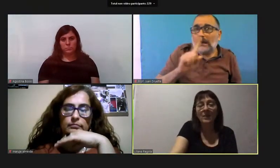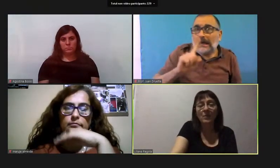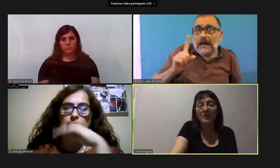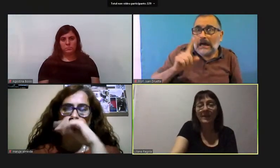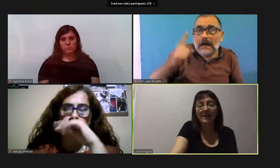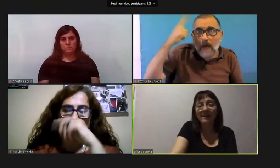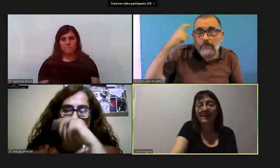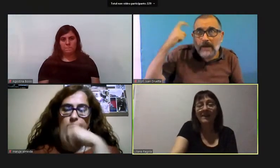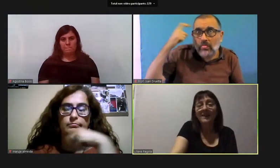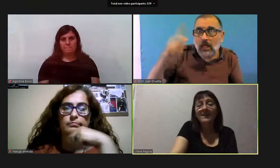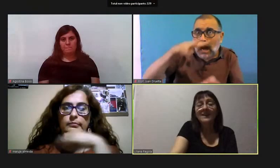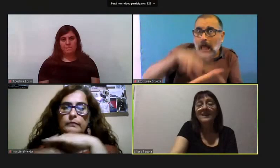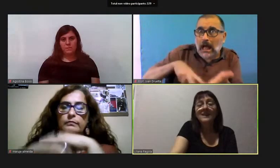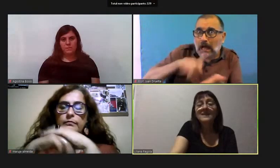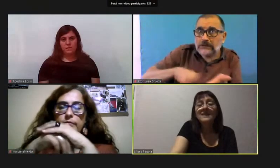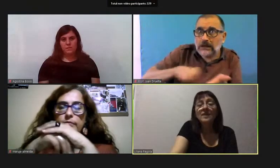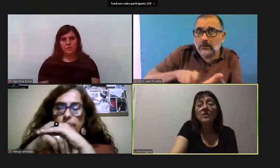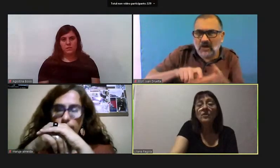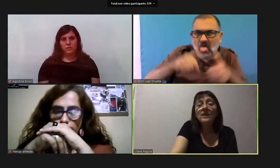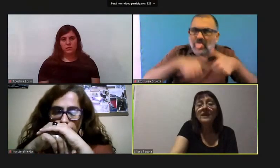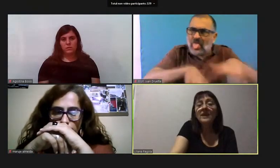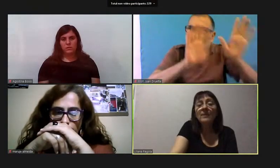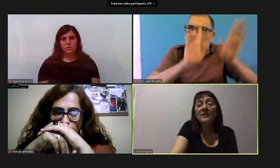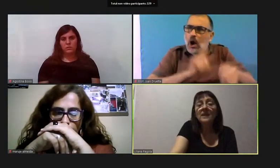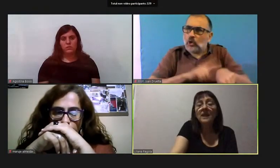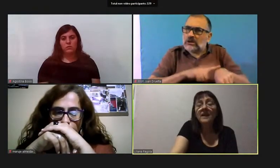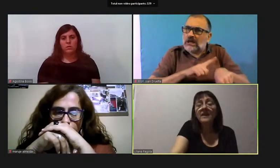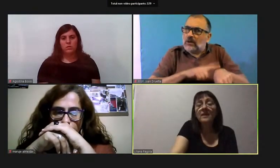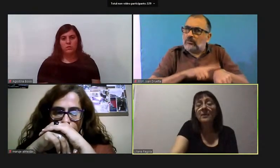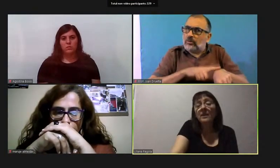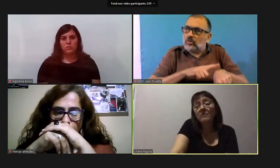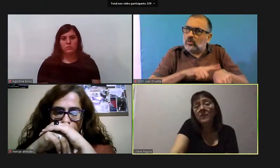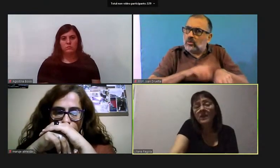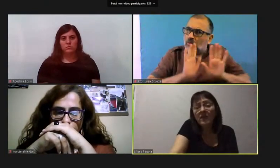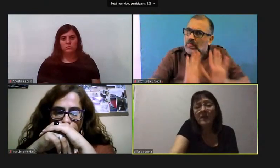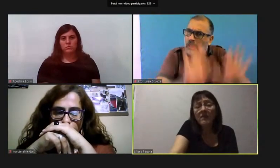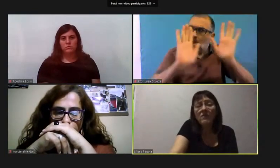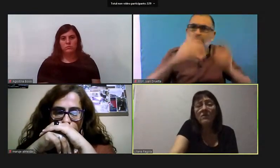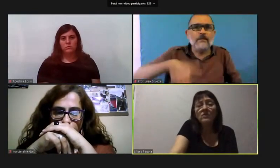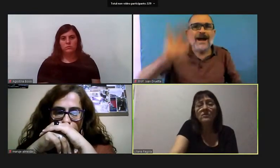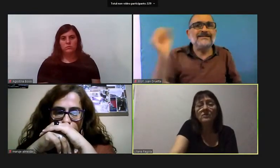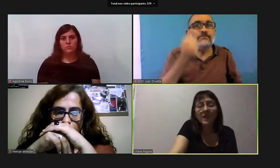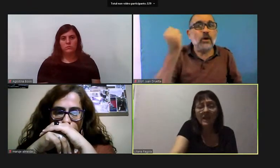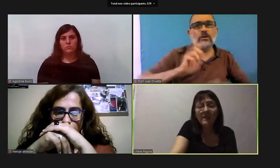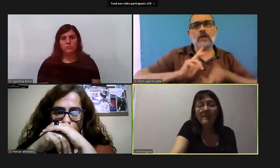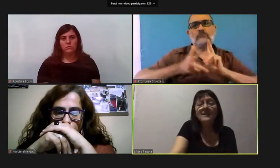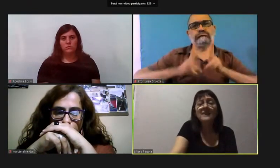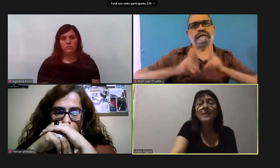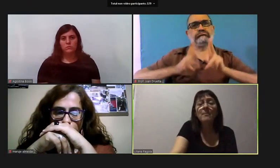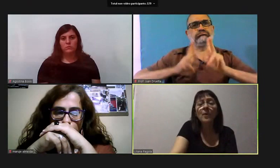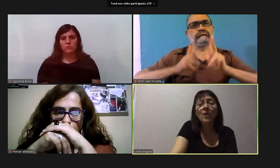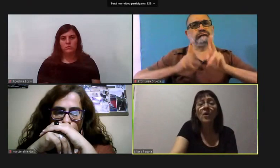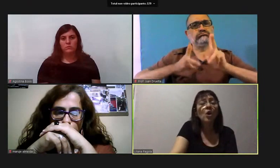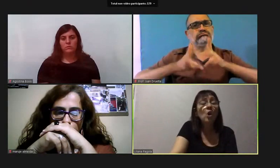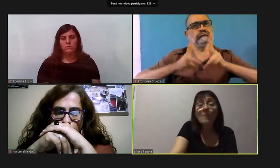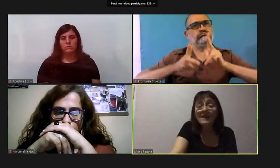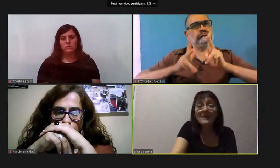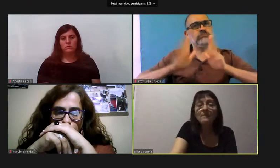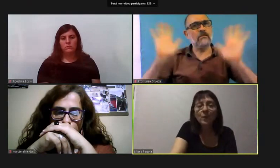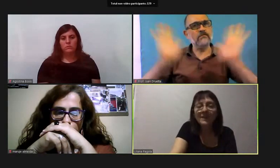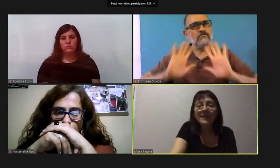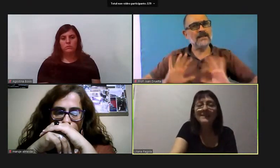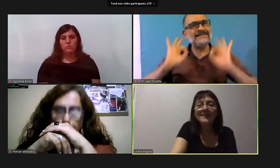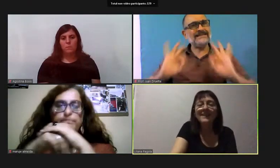lengua segunda. Y si no quieren aprender a leer y escribir, bueno, déjenlos. Hay que darles tiempo. Lo